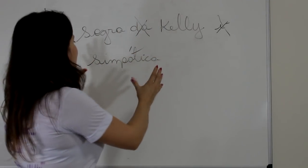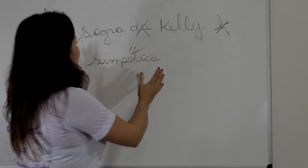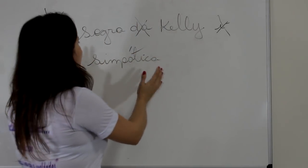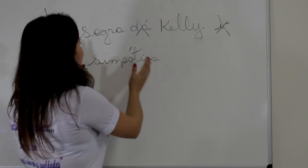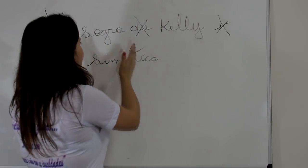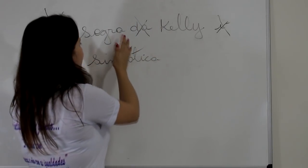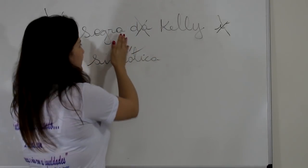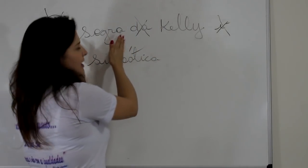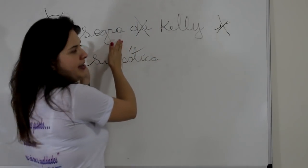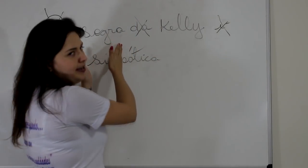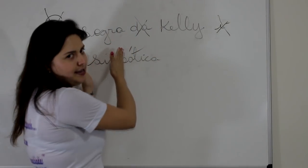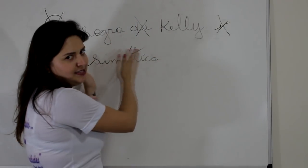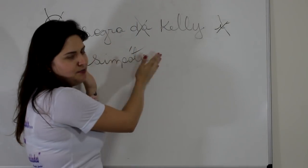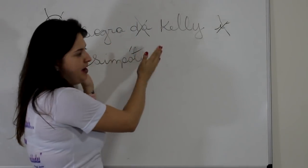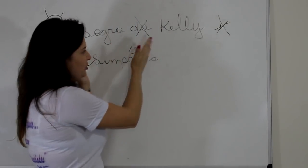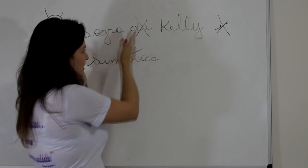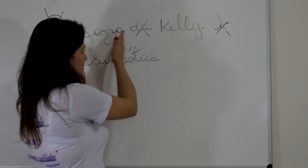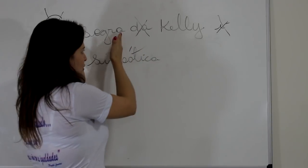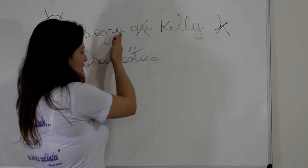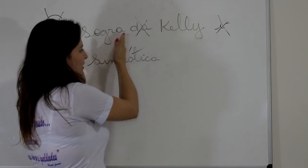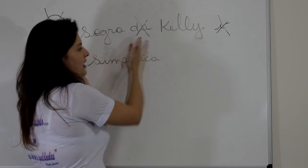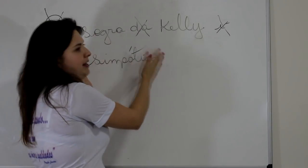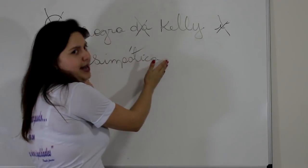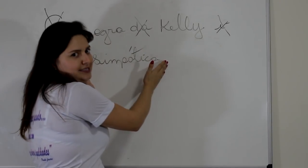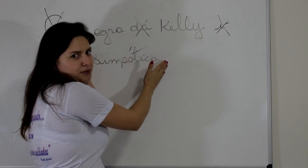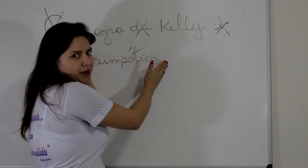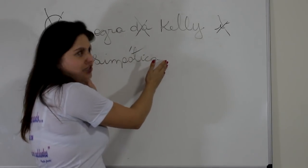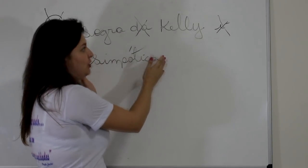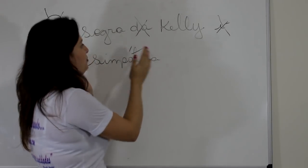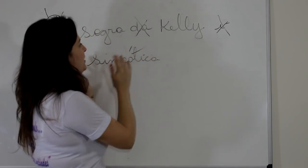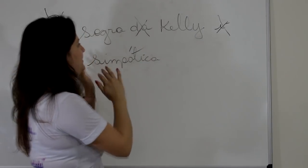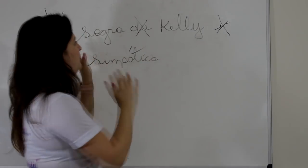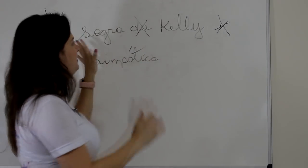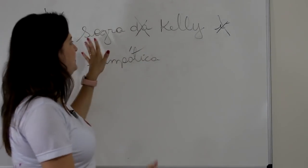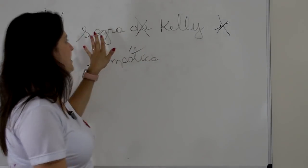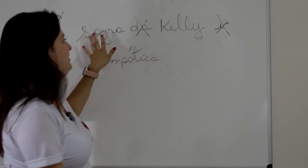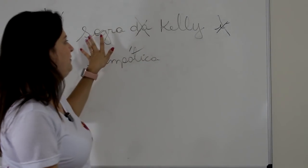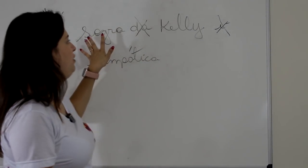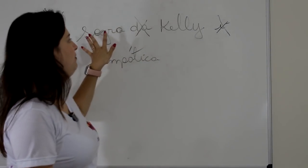vou falar quem que é simpática, que a sogra dela é simpática. Porque se eu fizer dessa forma,